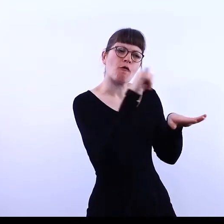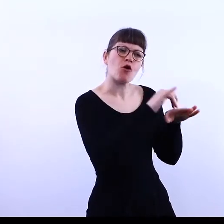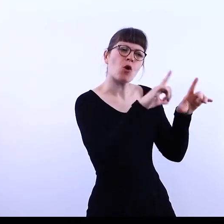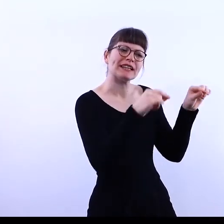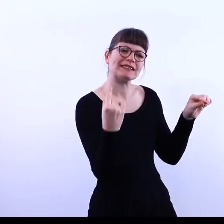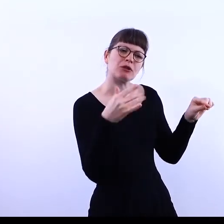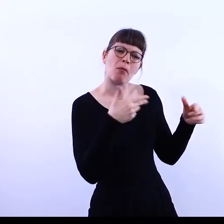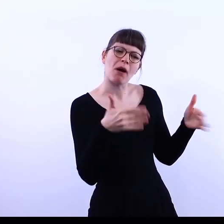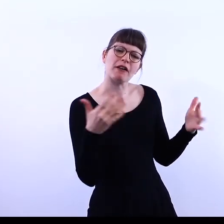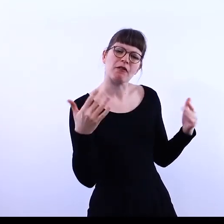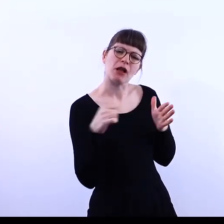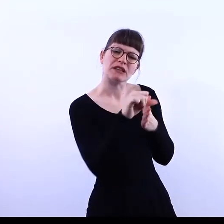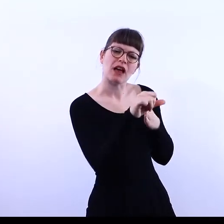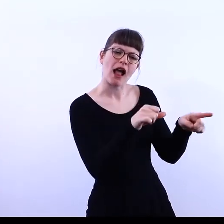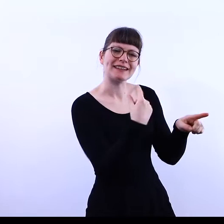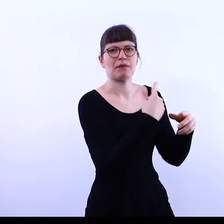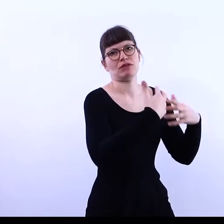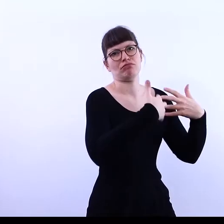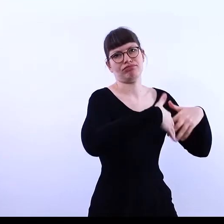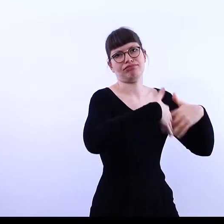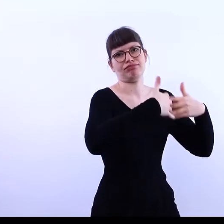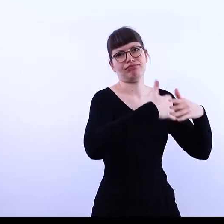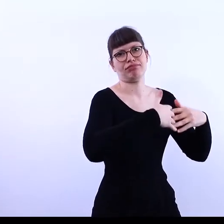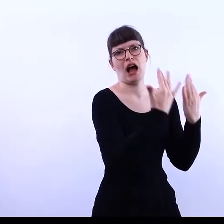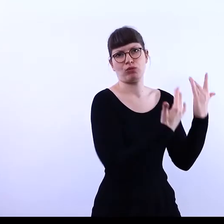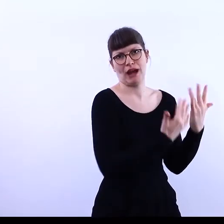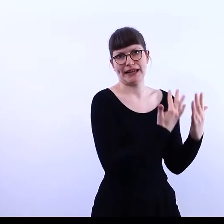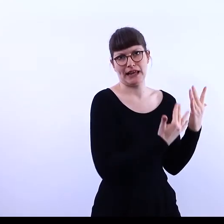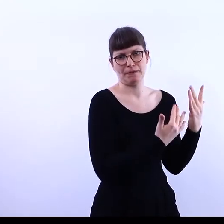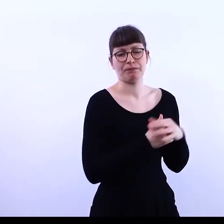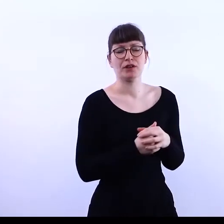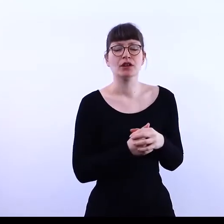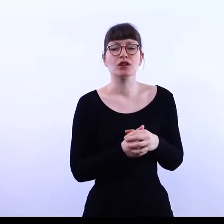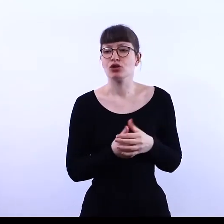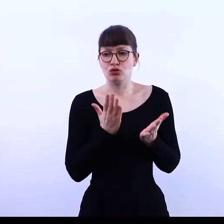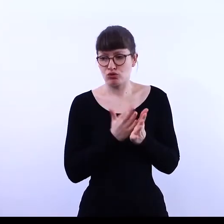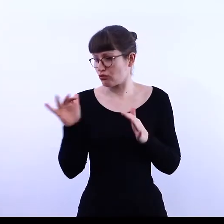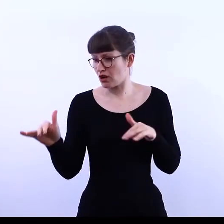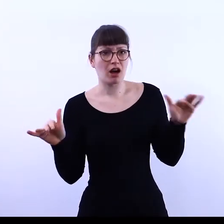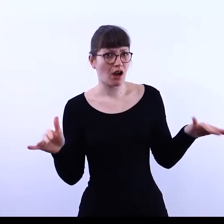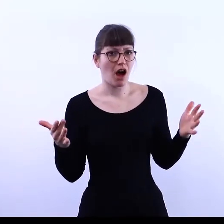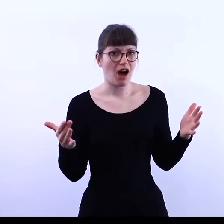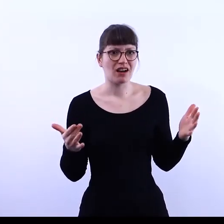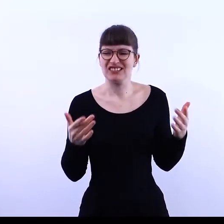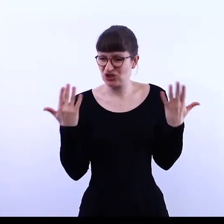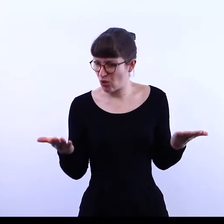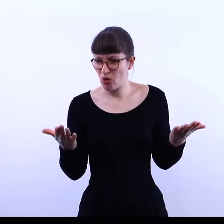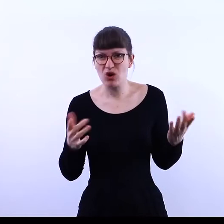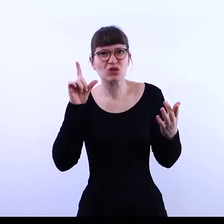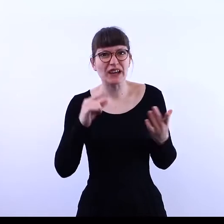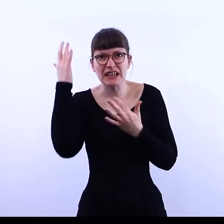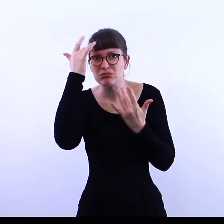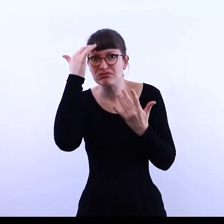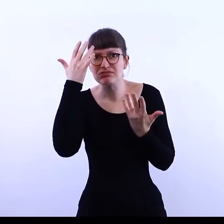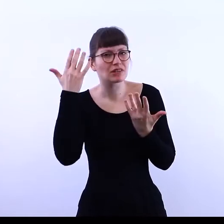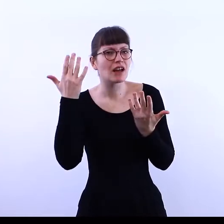zu zahlen? Und wenn wir uns darüber zu wenig Gedanken machen, dann können wir auch wenig